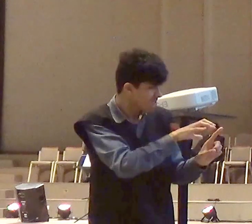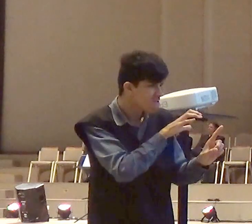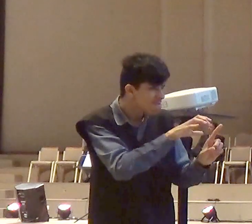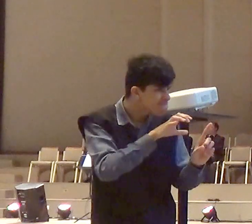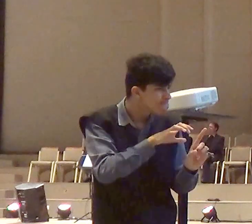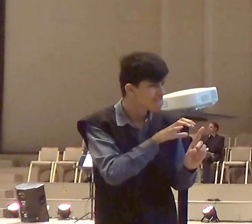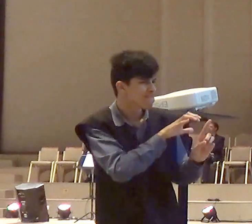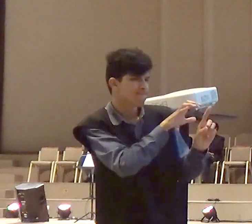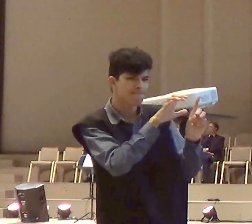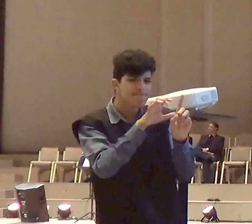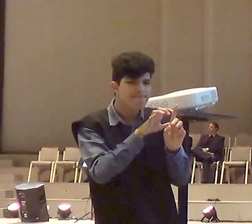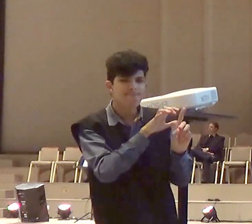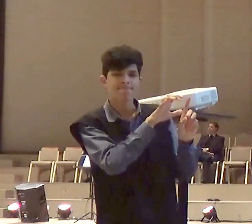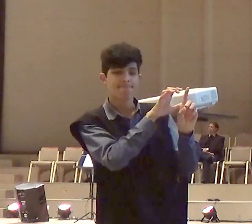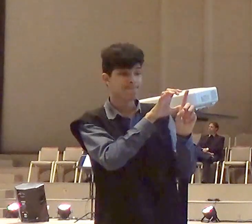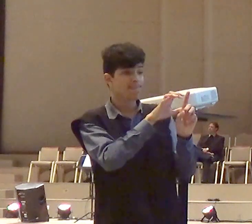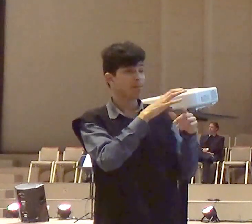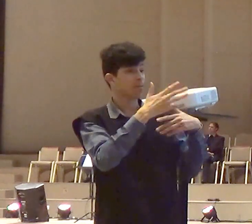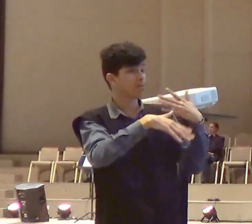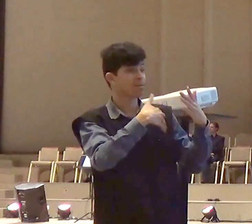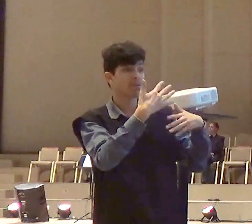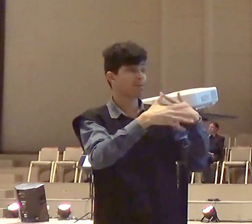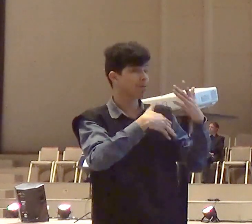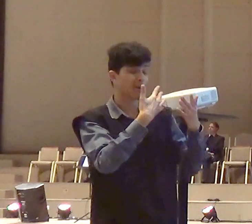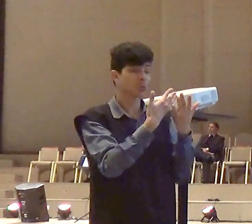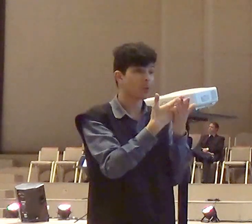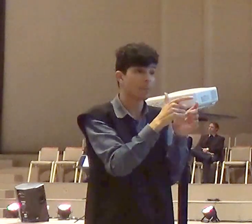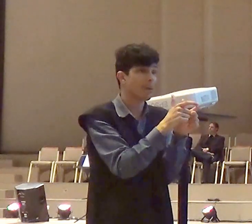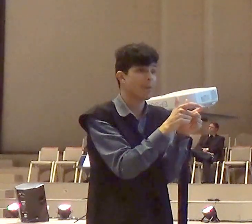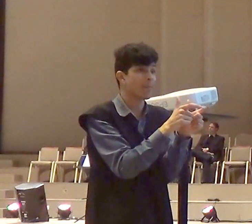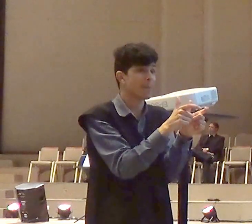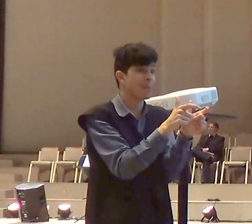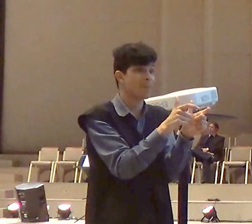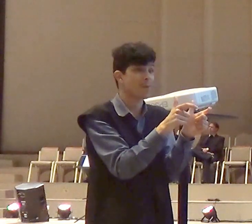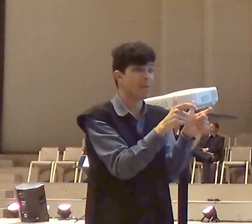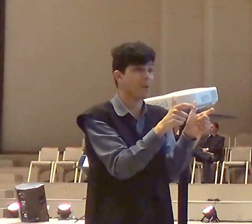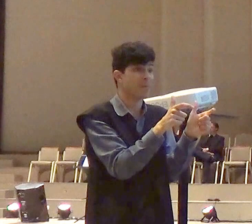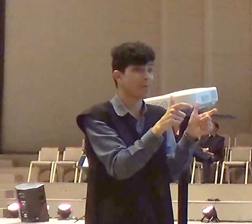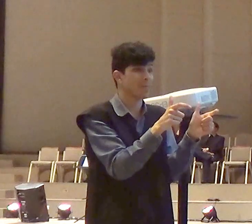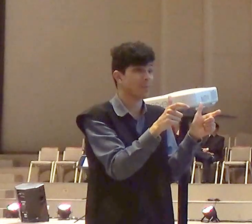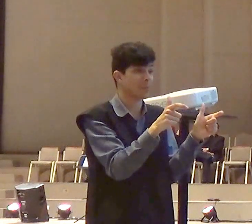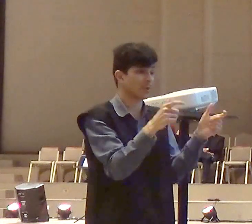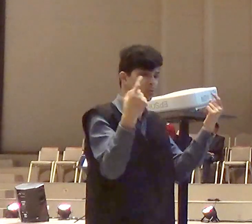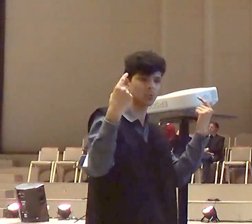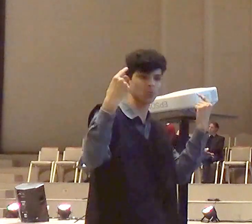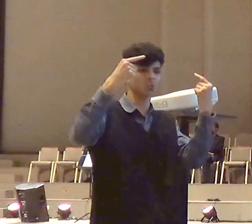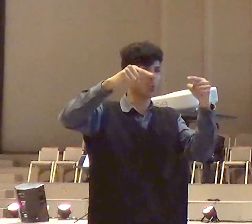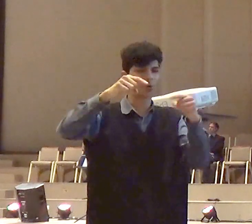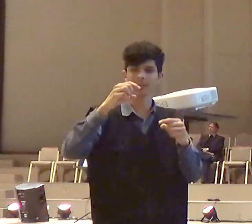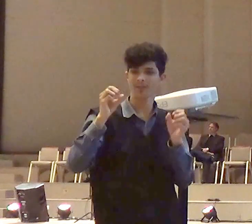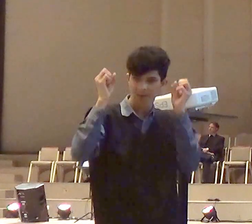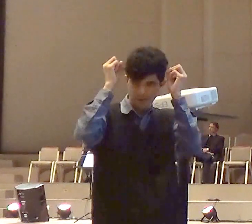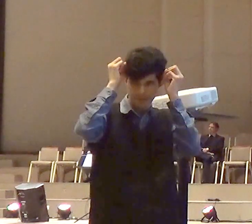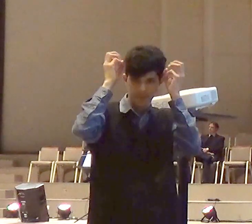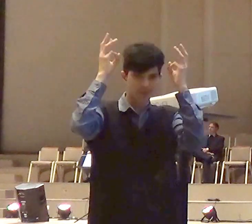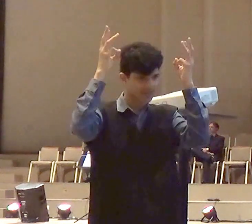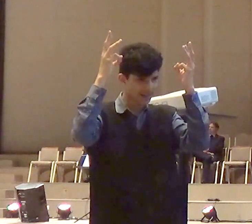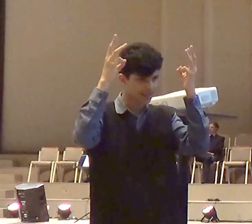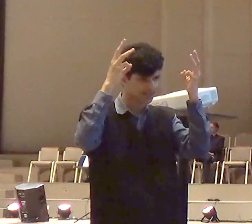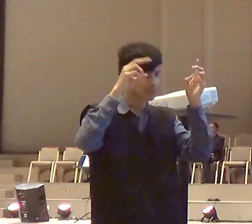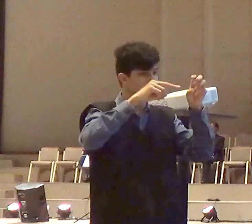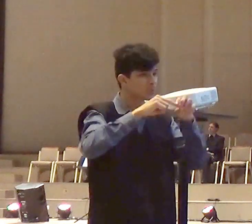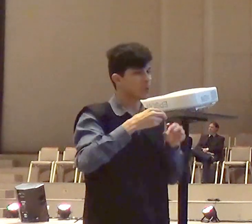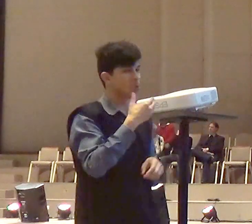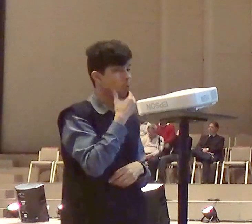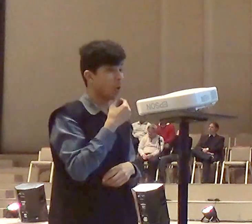de tal maneira que uma forte poderosa facção do povo tinha sido cotada